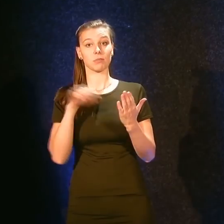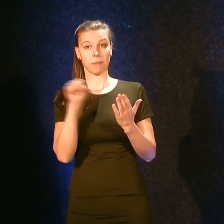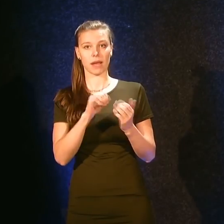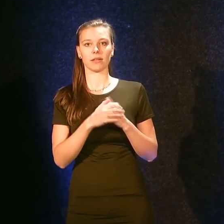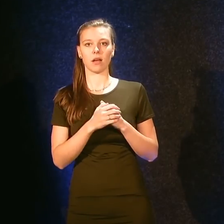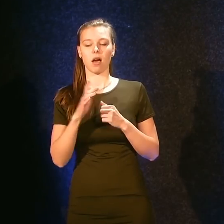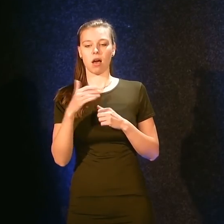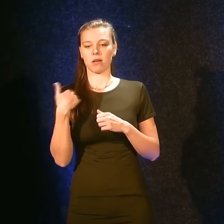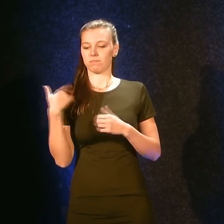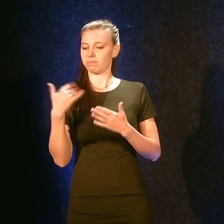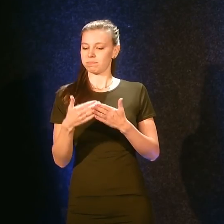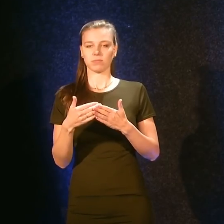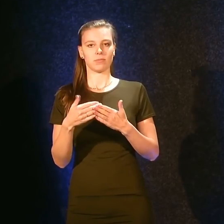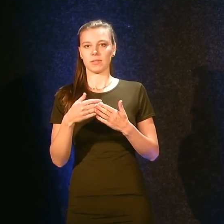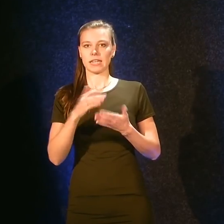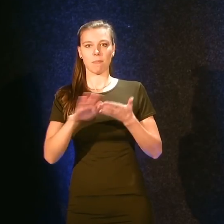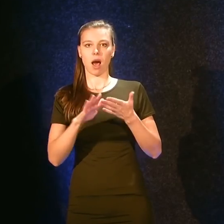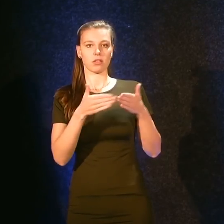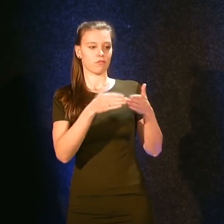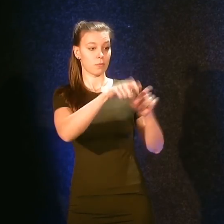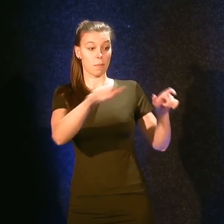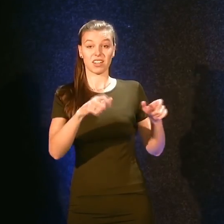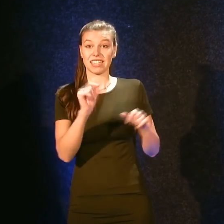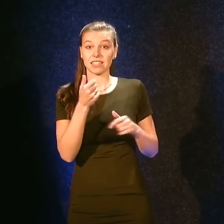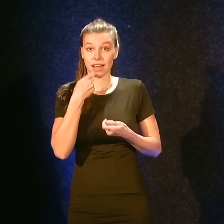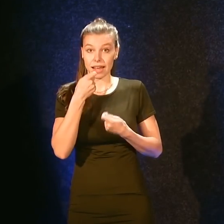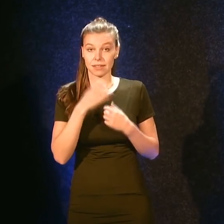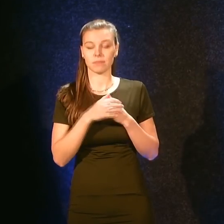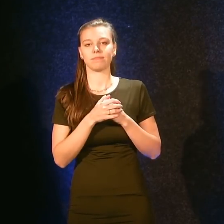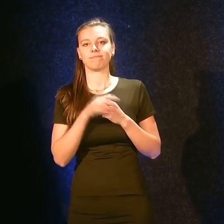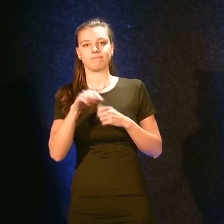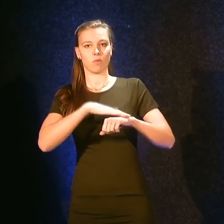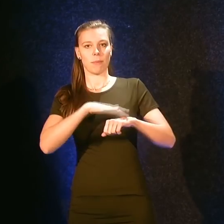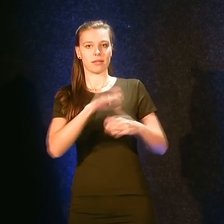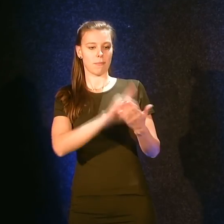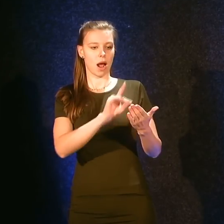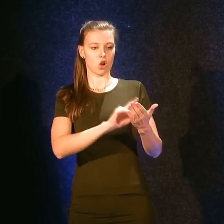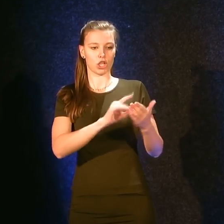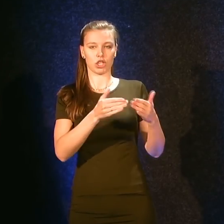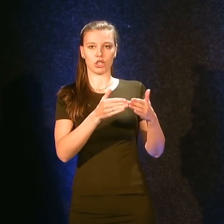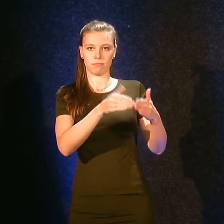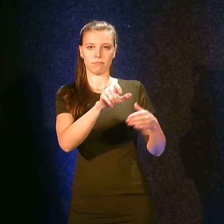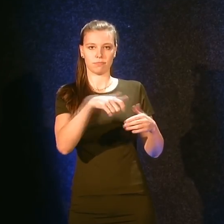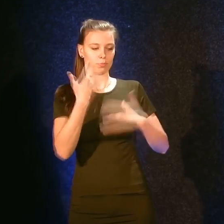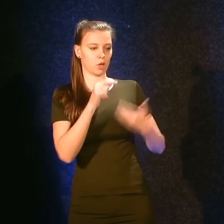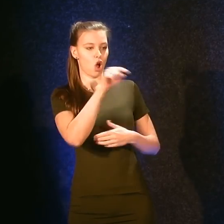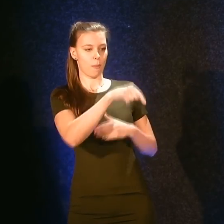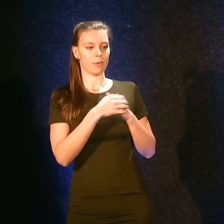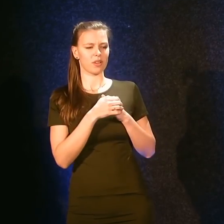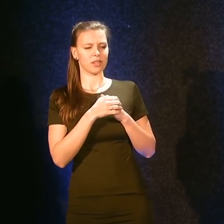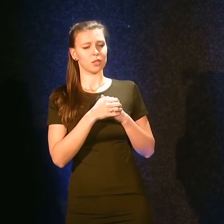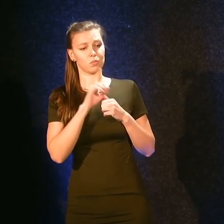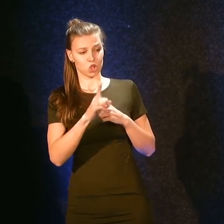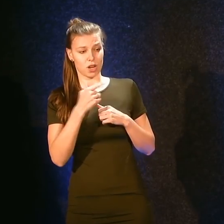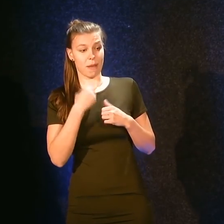aan boord iets gegeten. Toen sprak Paulus de opvarenden als volgt toe. Had maar naar mij